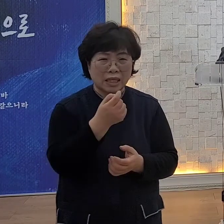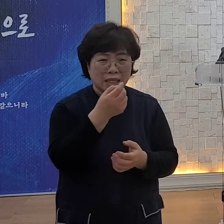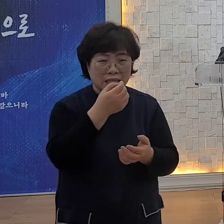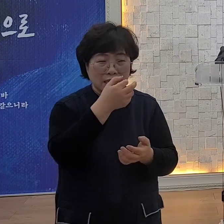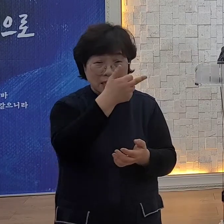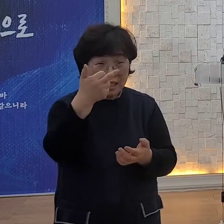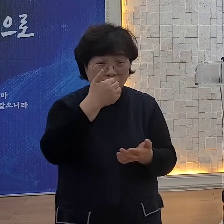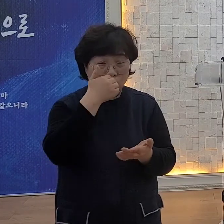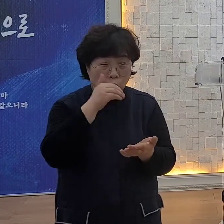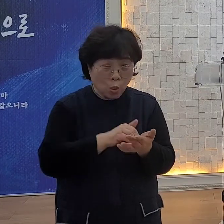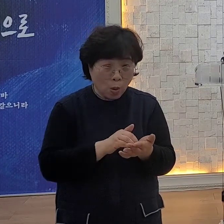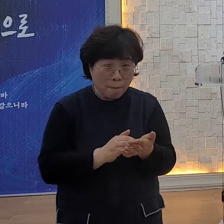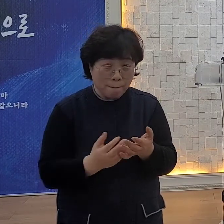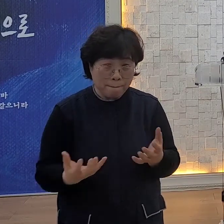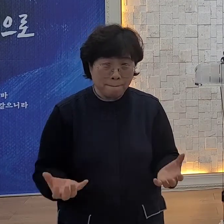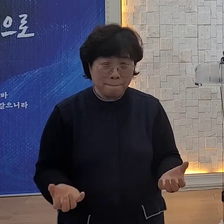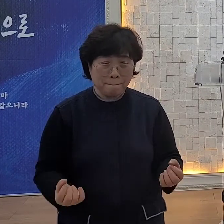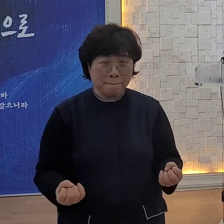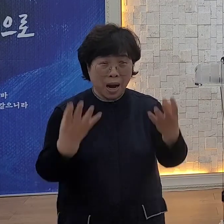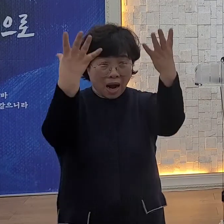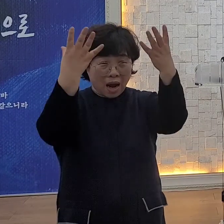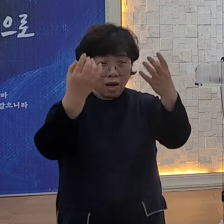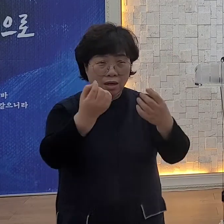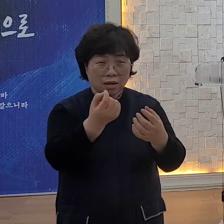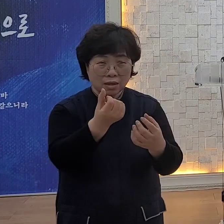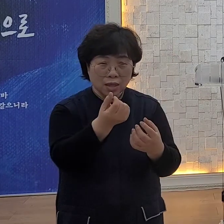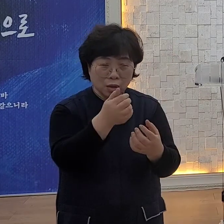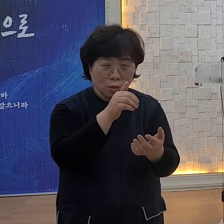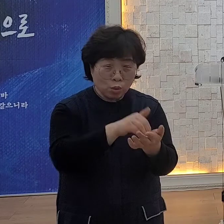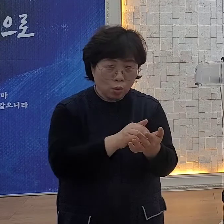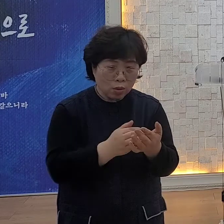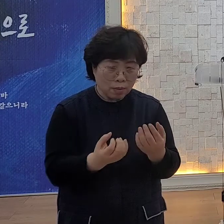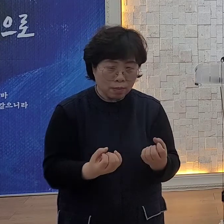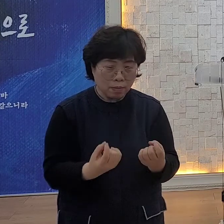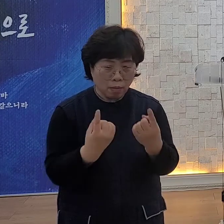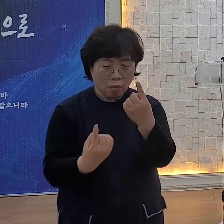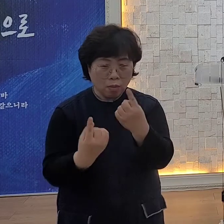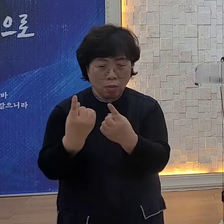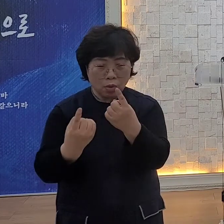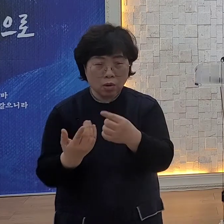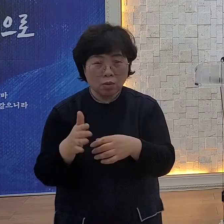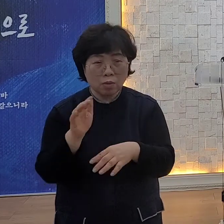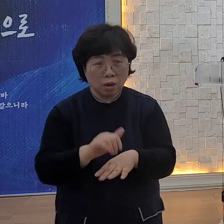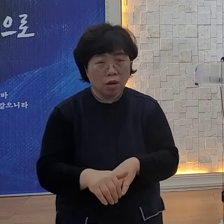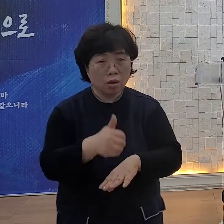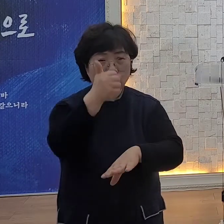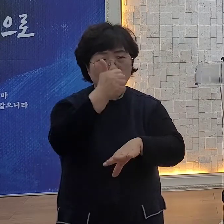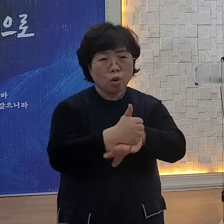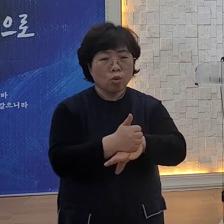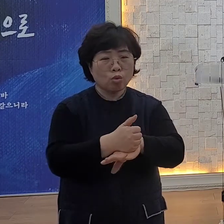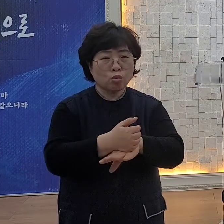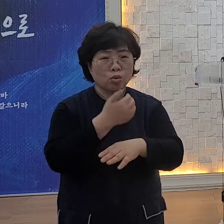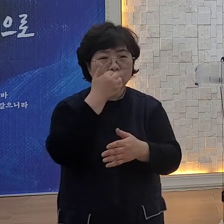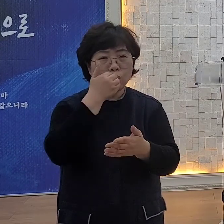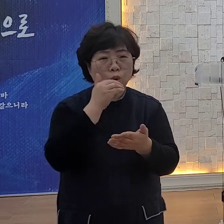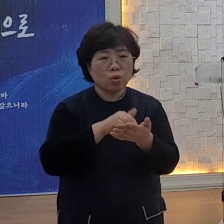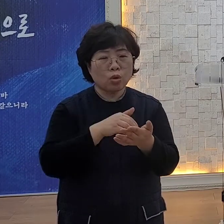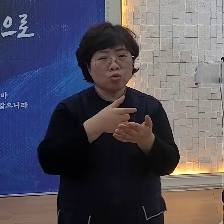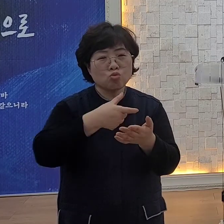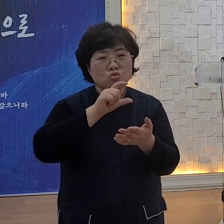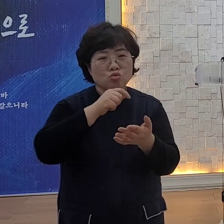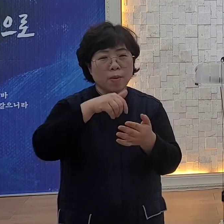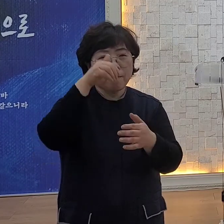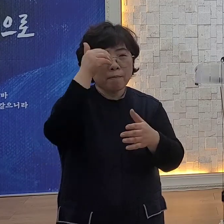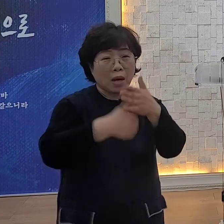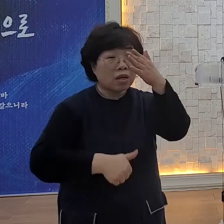때는 퐁당 하면서 작은 파장이 나겠죠. 그러나 결과는 뭡니까? 둘 다 물에 빠진다. 큰 돌을